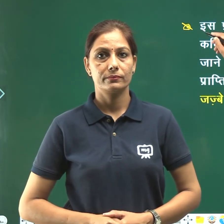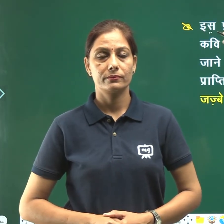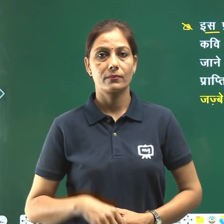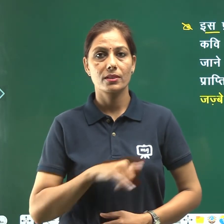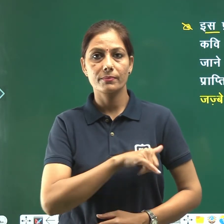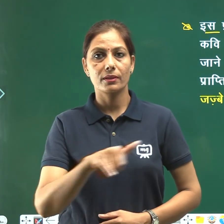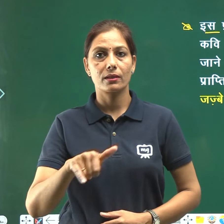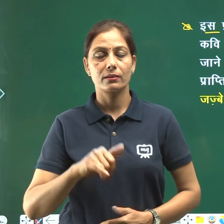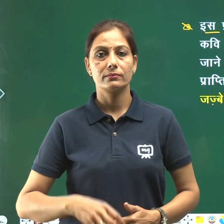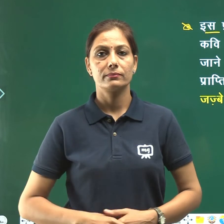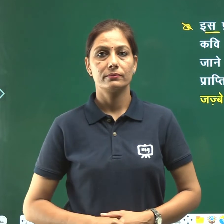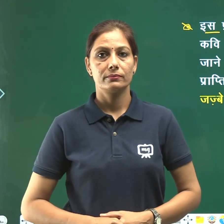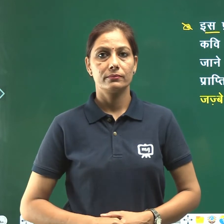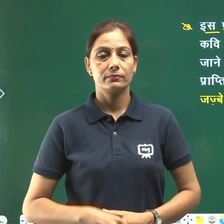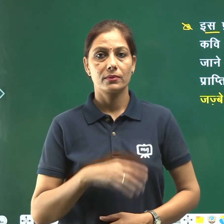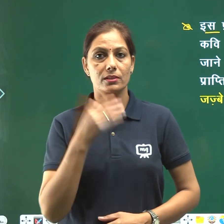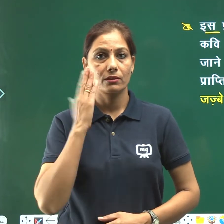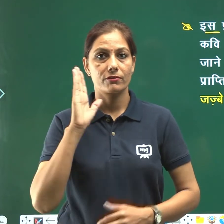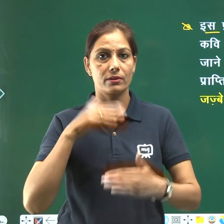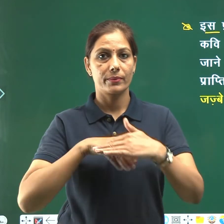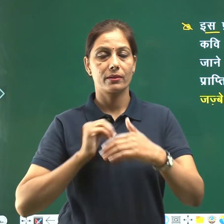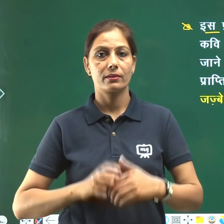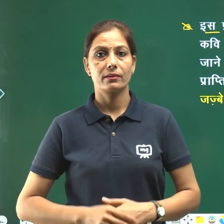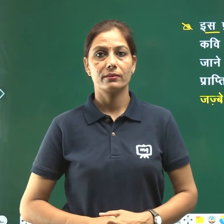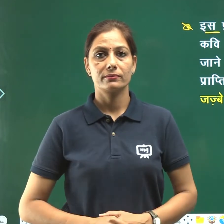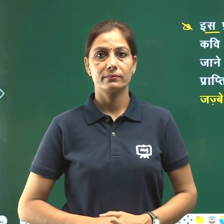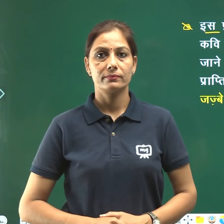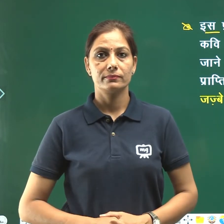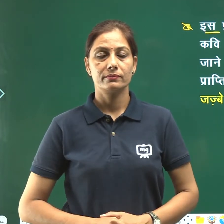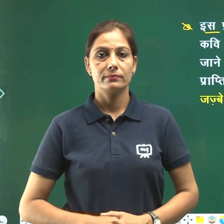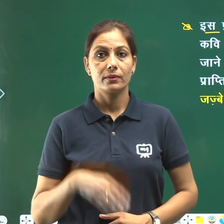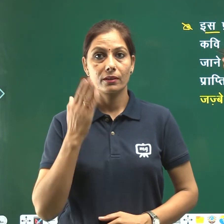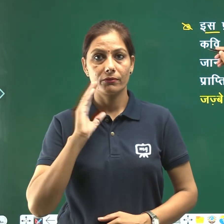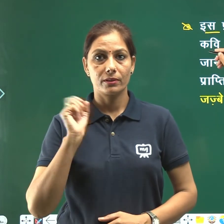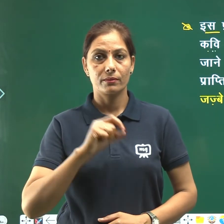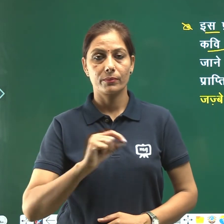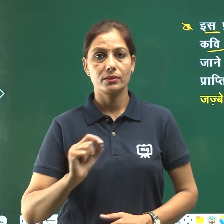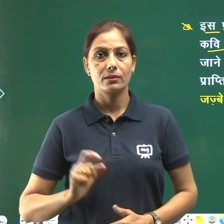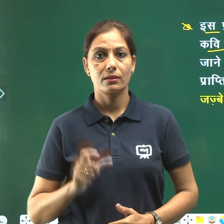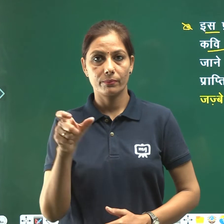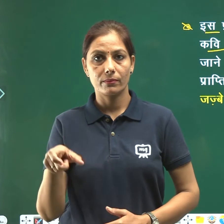इस प्रकार इस कविता में कवि ने